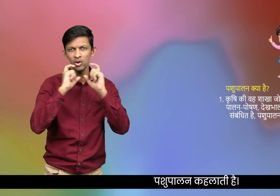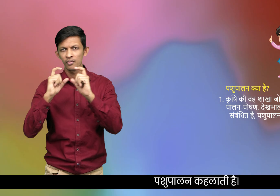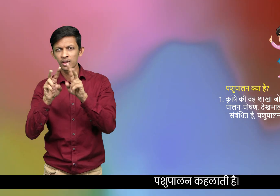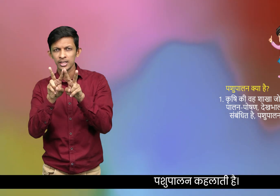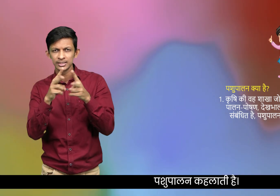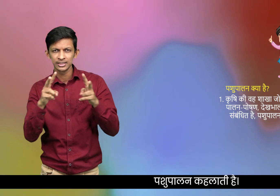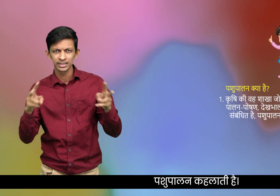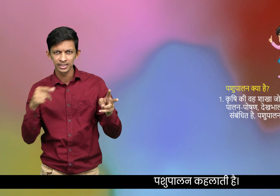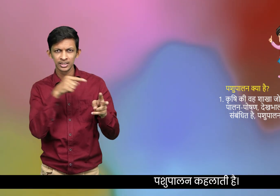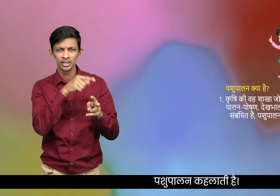पशुपालन कहलाती है।